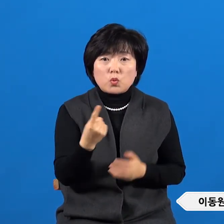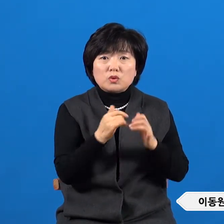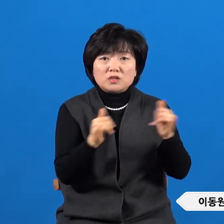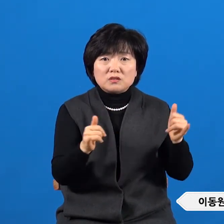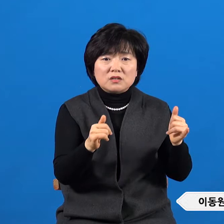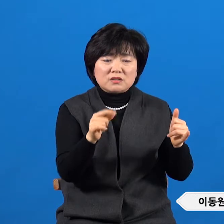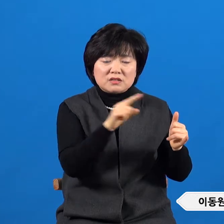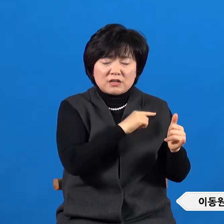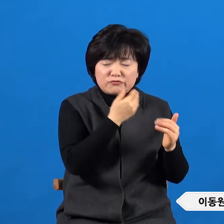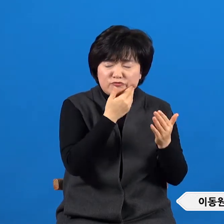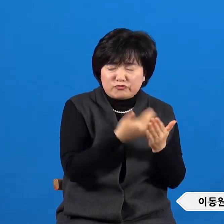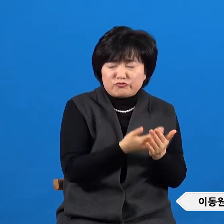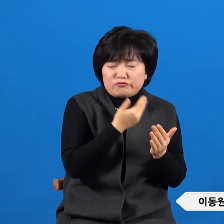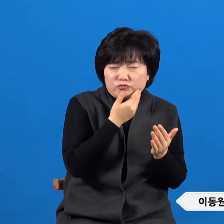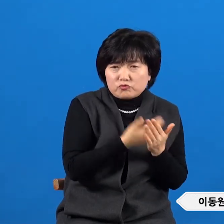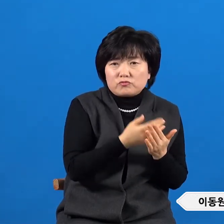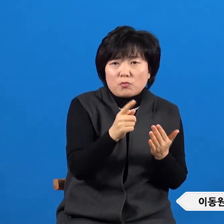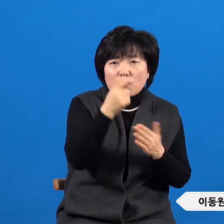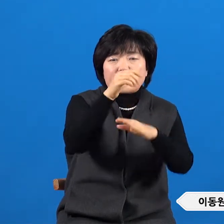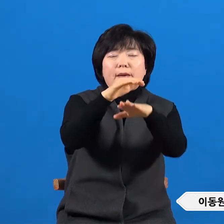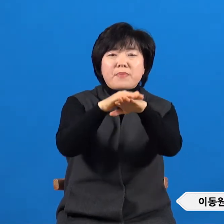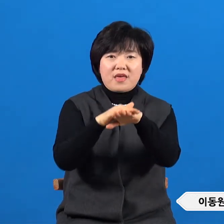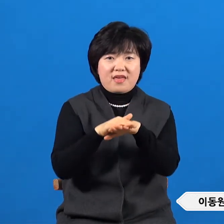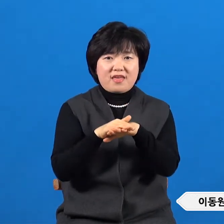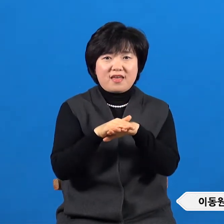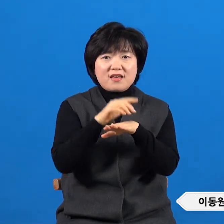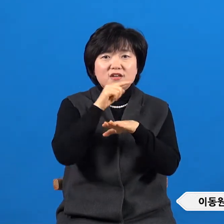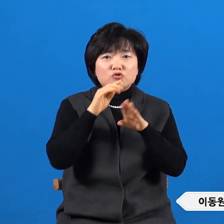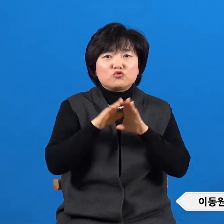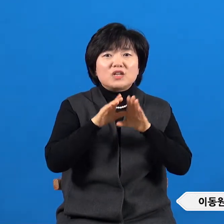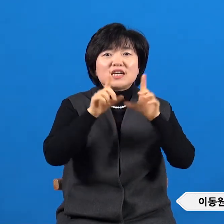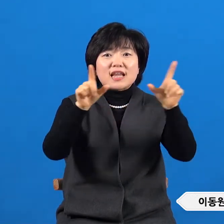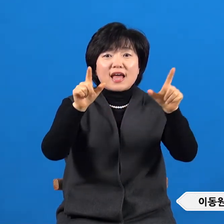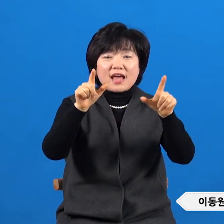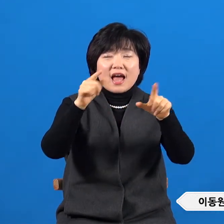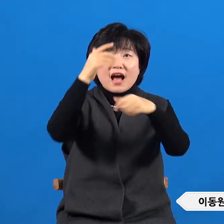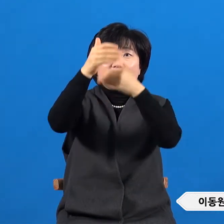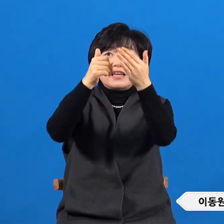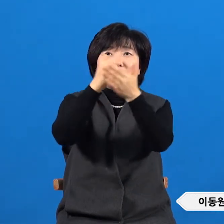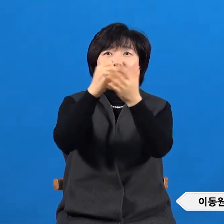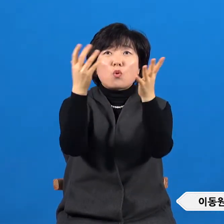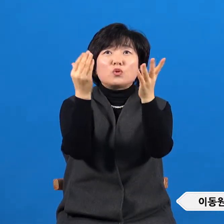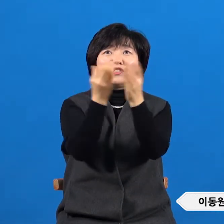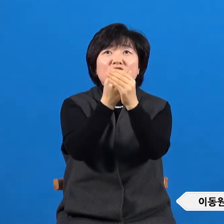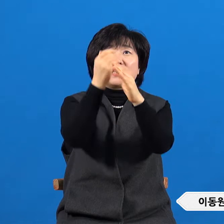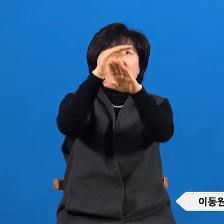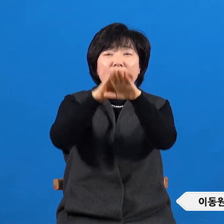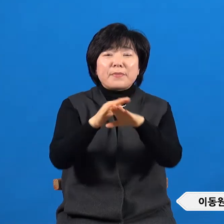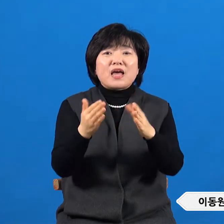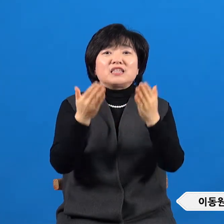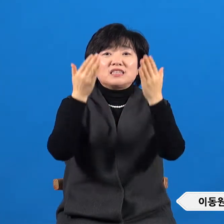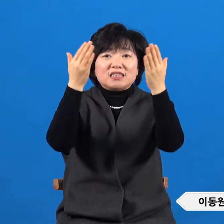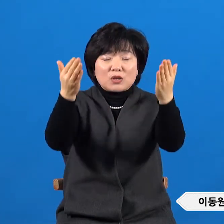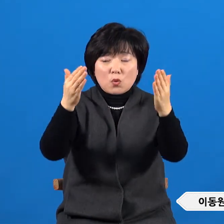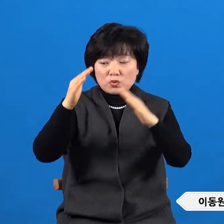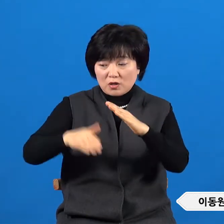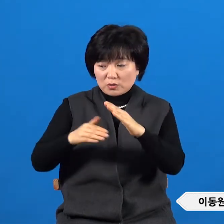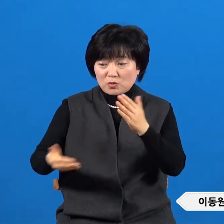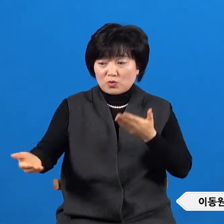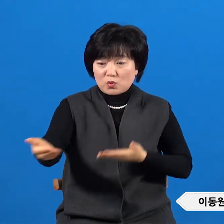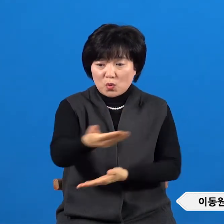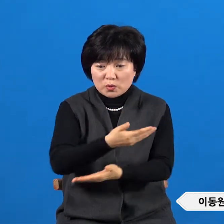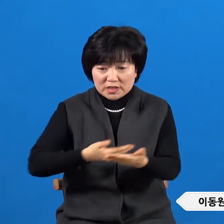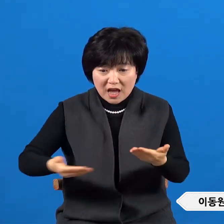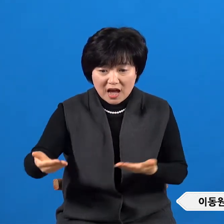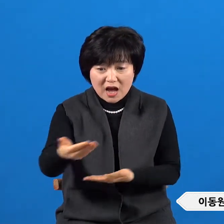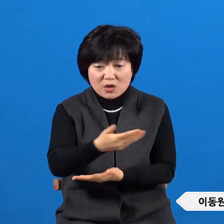삶의 우선순위였던 것입니다. 그들에게 있어서 주일에 하나님을 온전하게 예배하고 성도들과